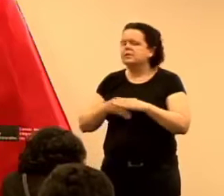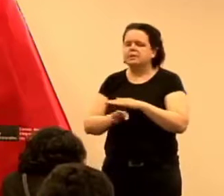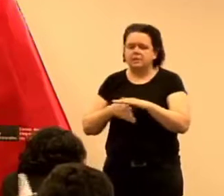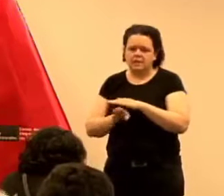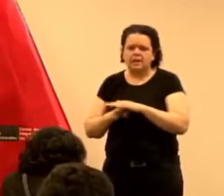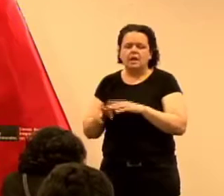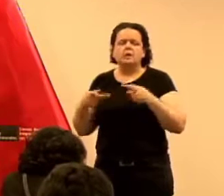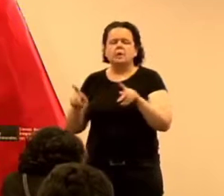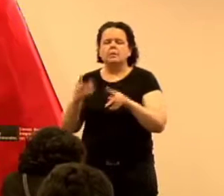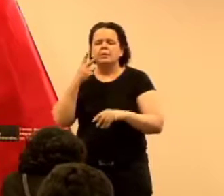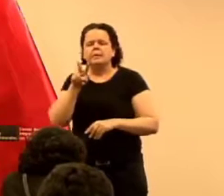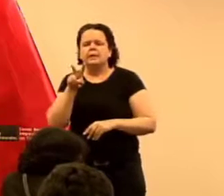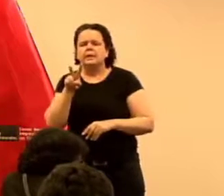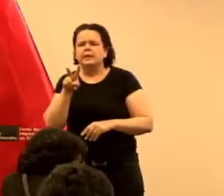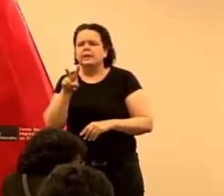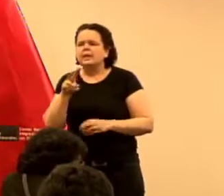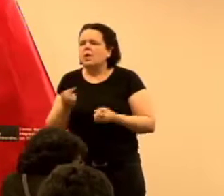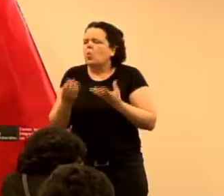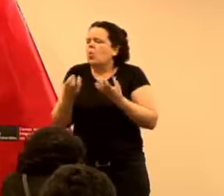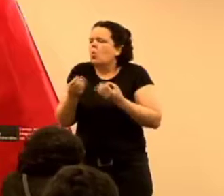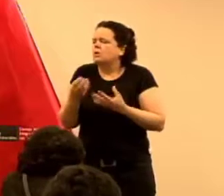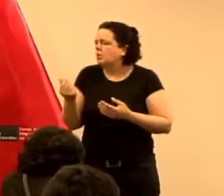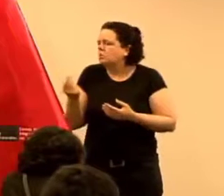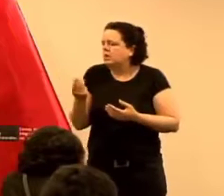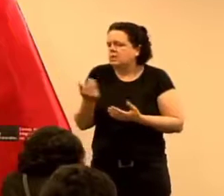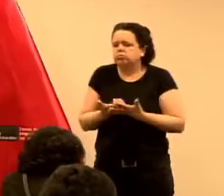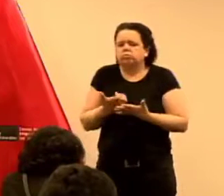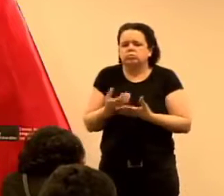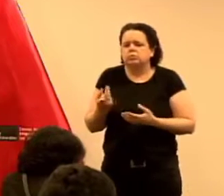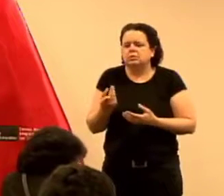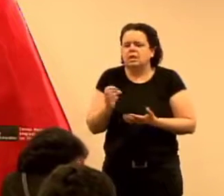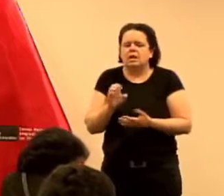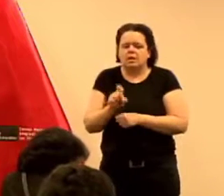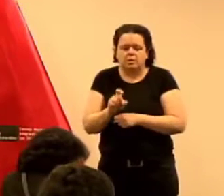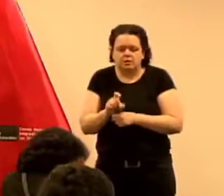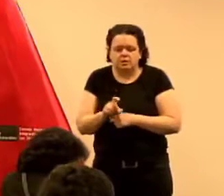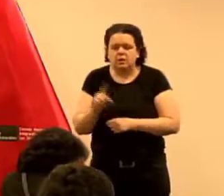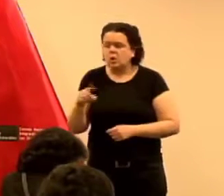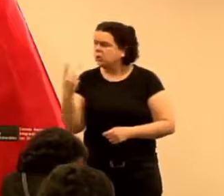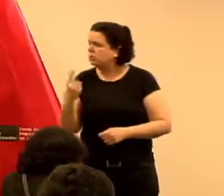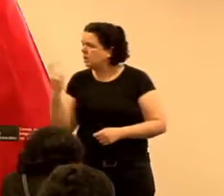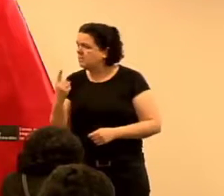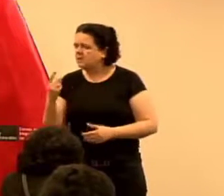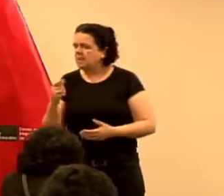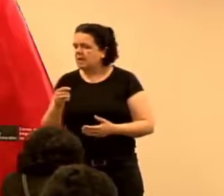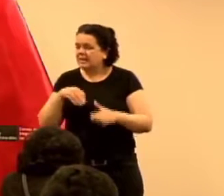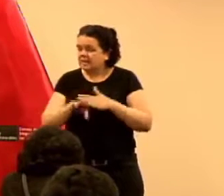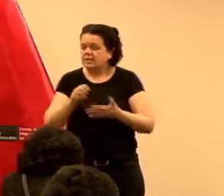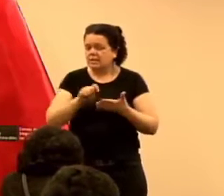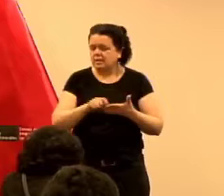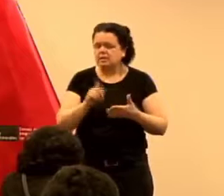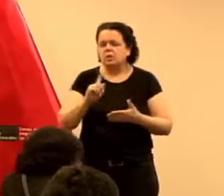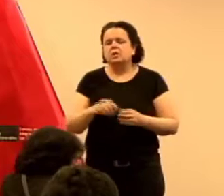nos permite tener una mirada de los costos relacionados con la educación, no solamente en tema de matrícula, sino que